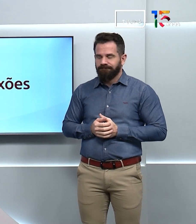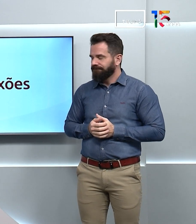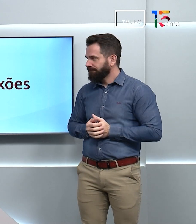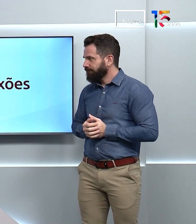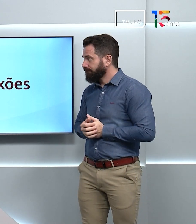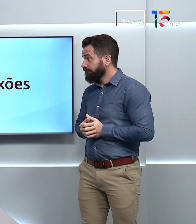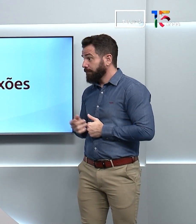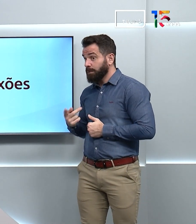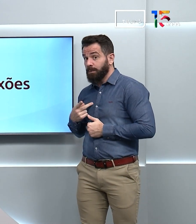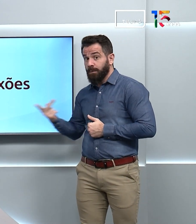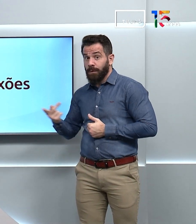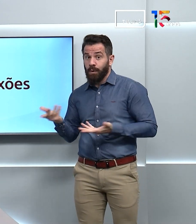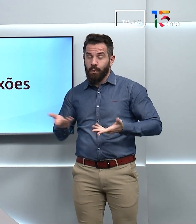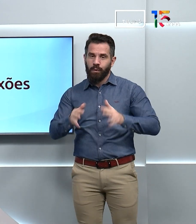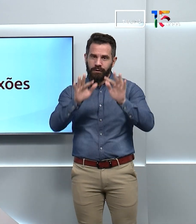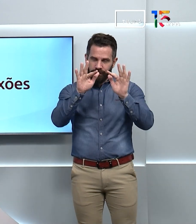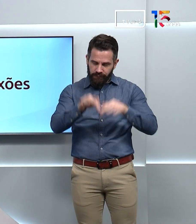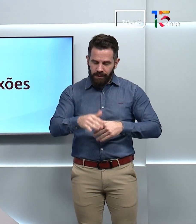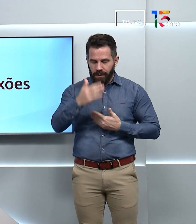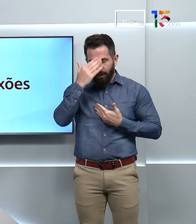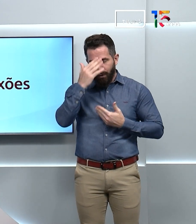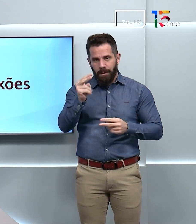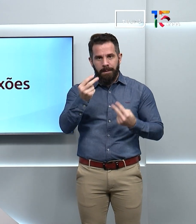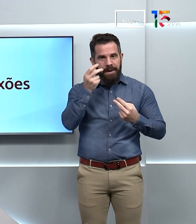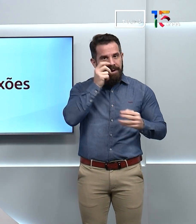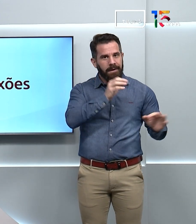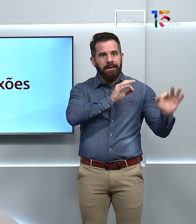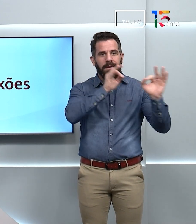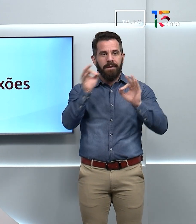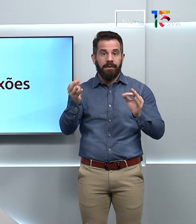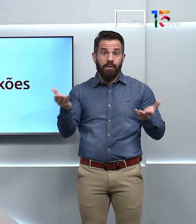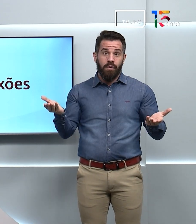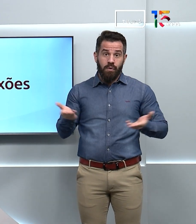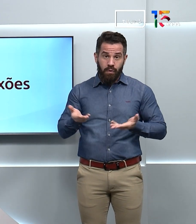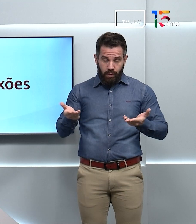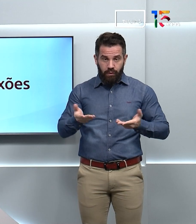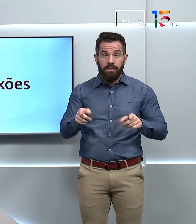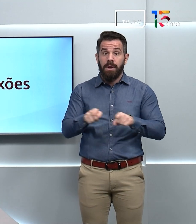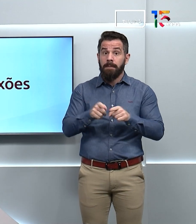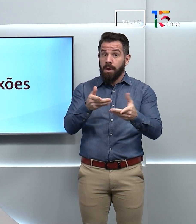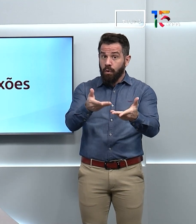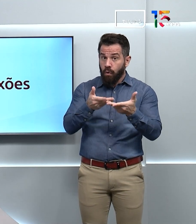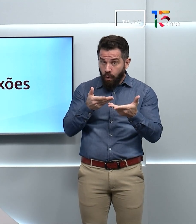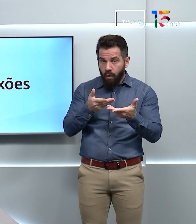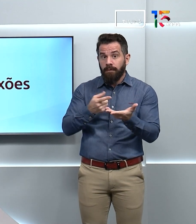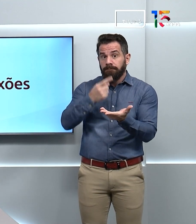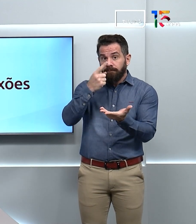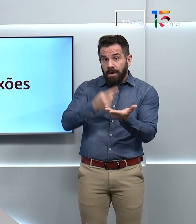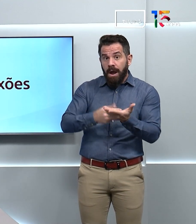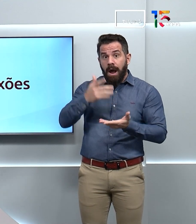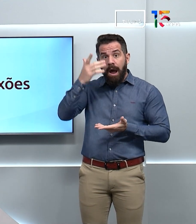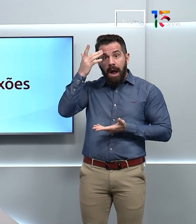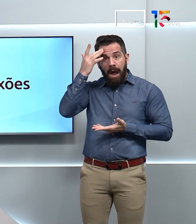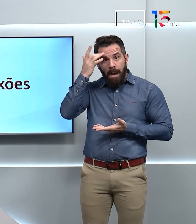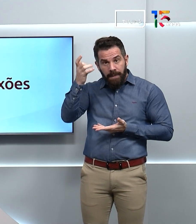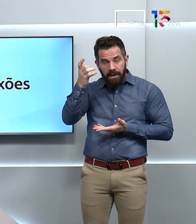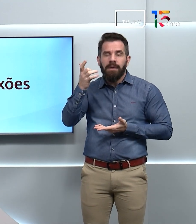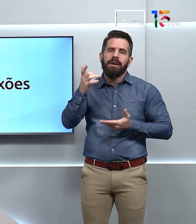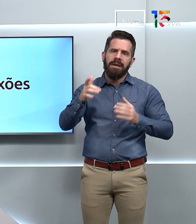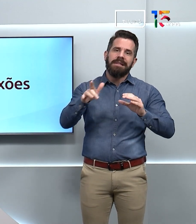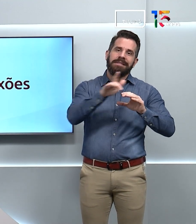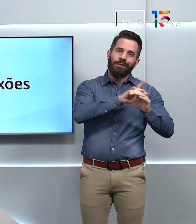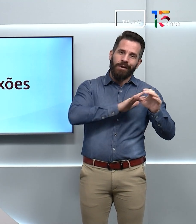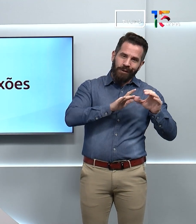Eu e o professor Diego ficamos por aqui, agradecendo a sua companhia, a sua audiência, te convidando a estar em Conexões, sempre de segunda